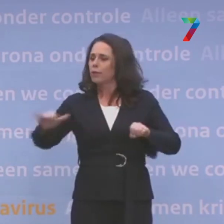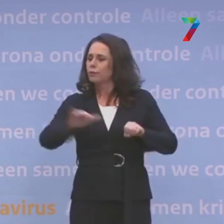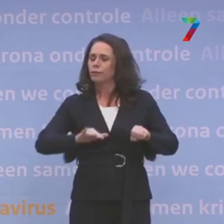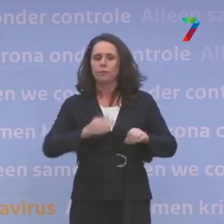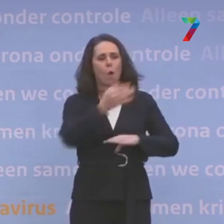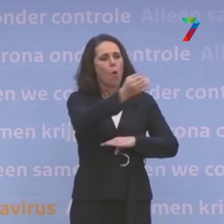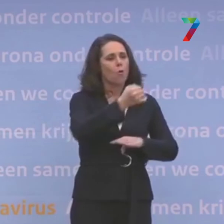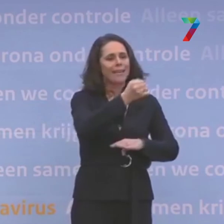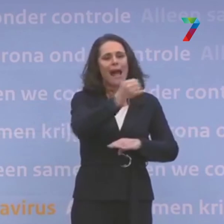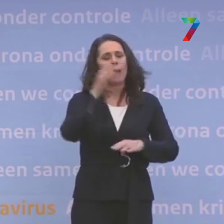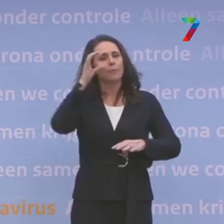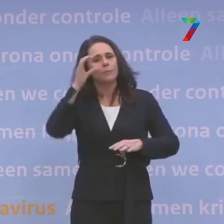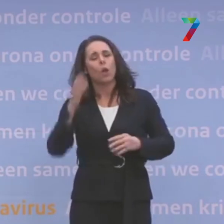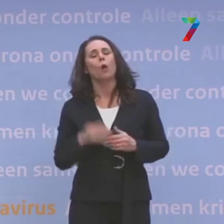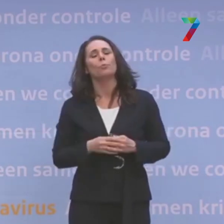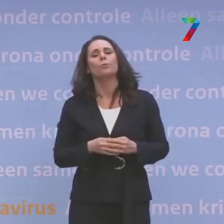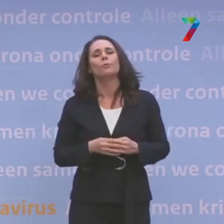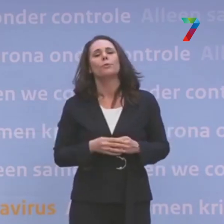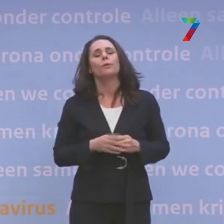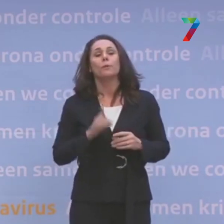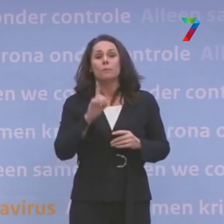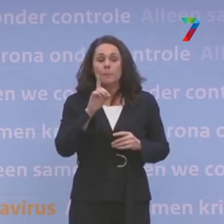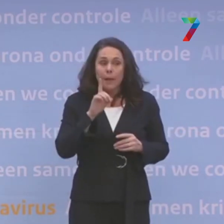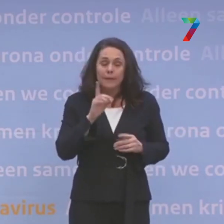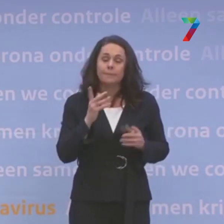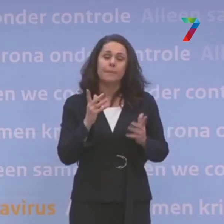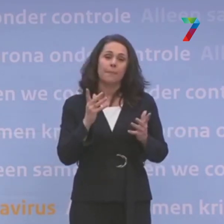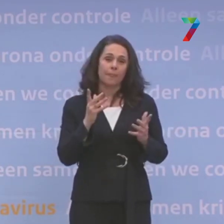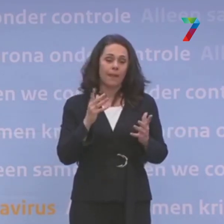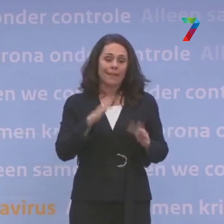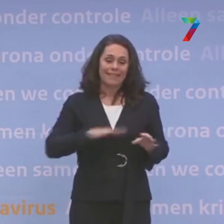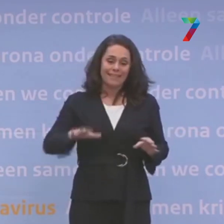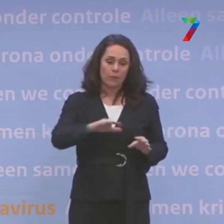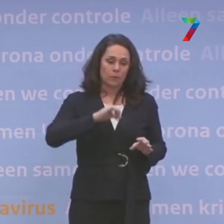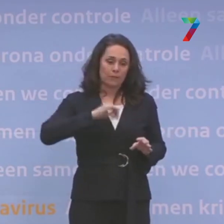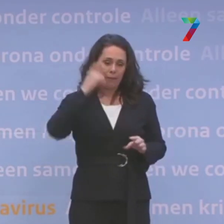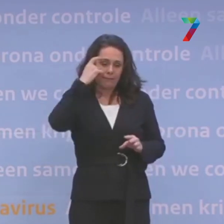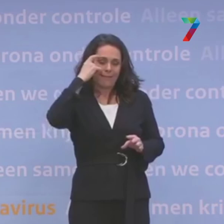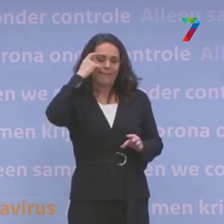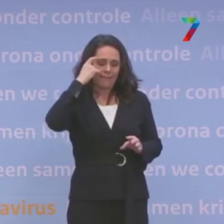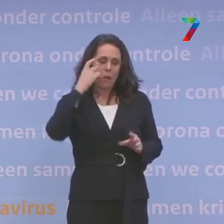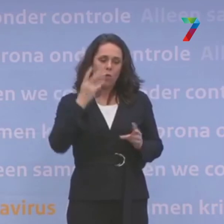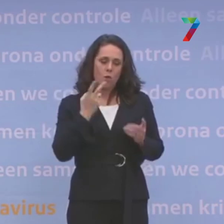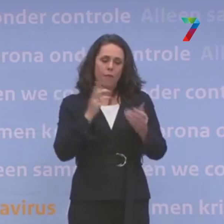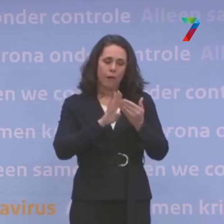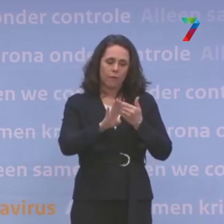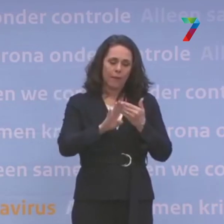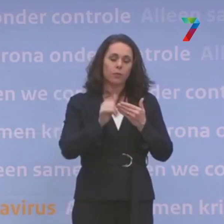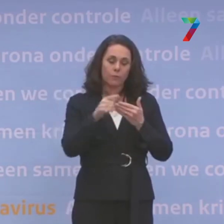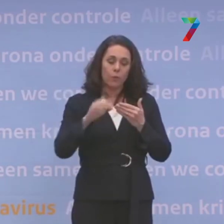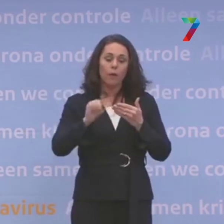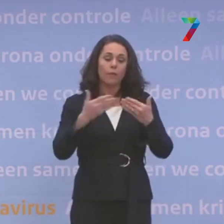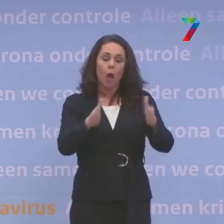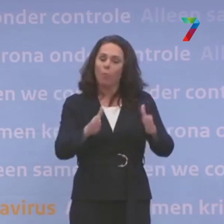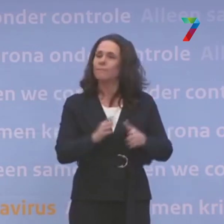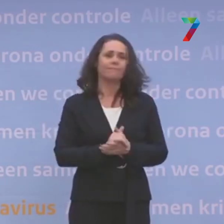helpt. Maar het misverstand wat ik wil wegnemen is dat omdat een sector zelf heeft nagedacht, hoe handhaven we de anderhalve meter, dat dan dus die sector open kan. Want er